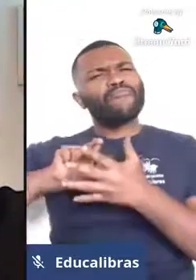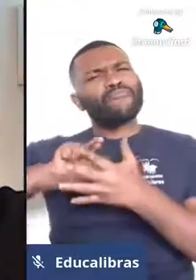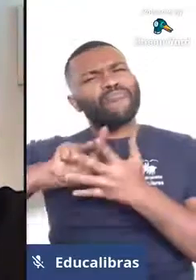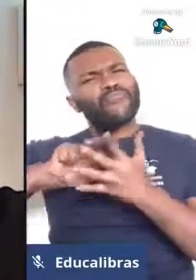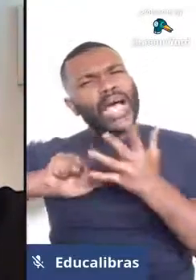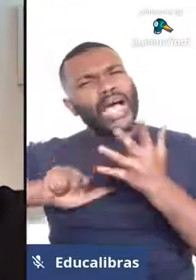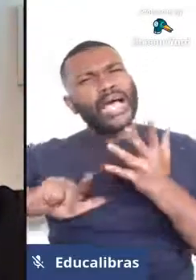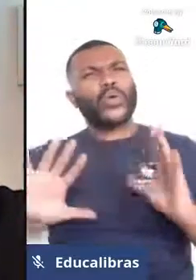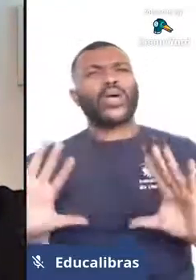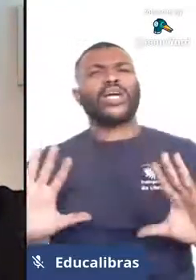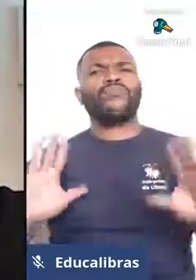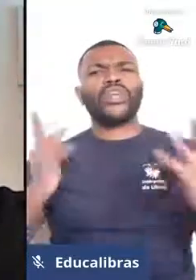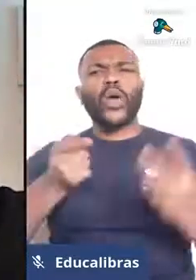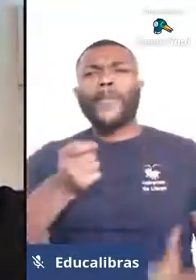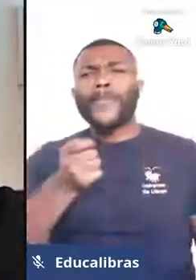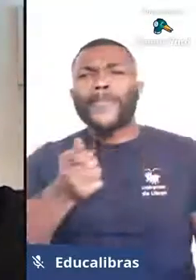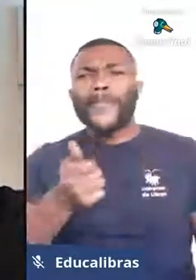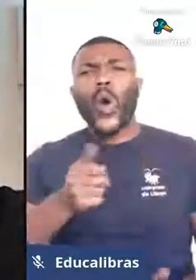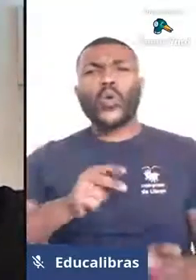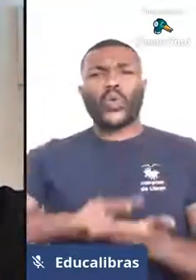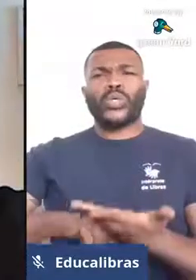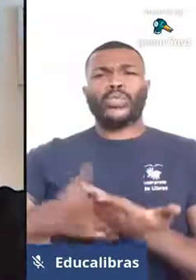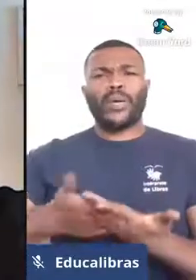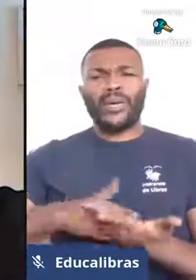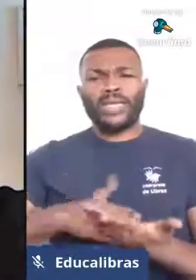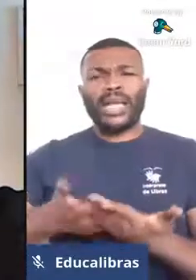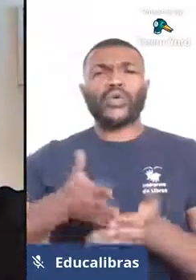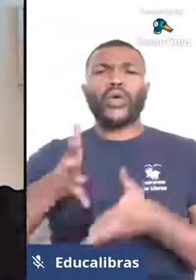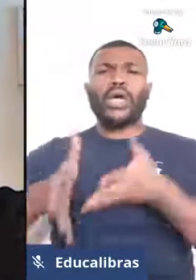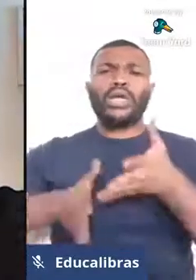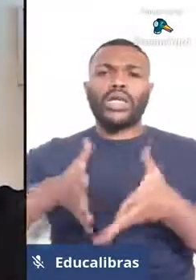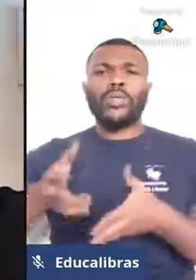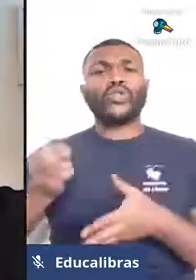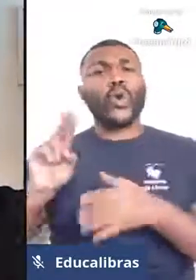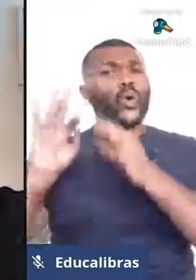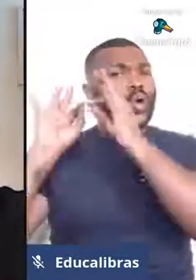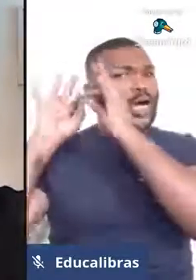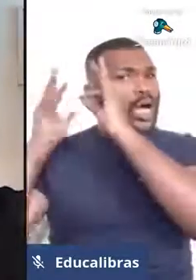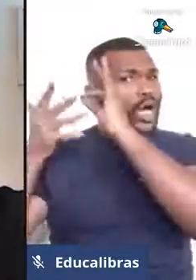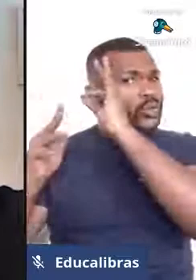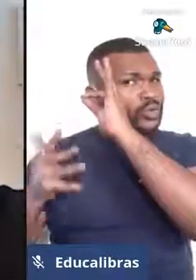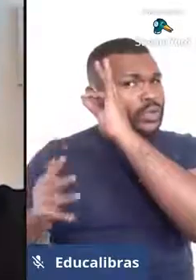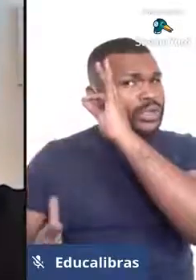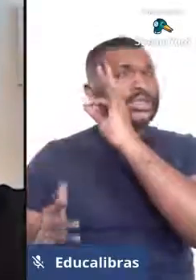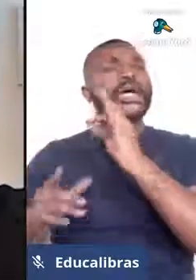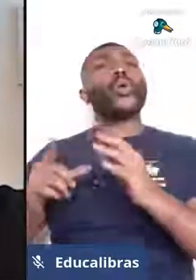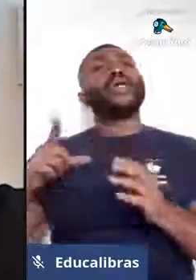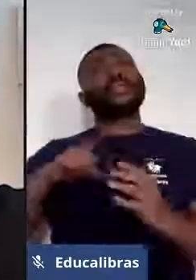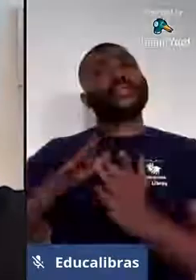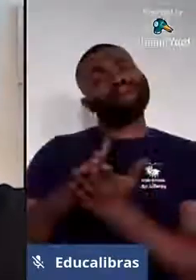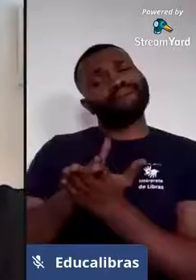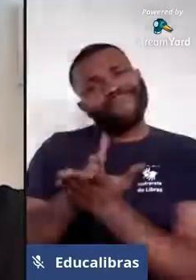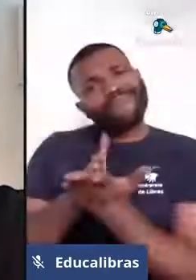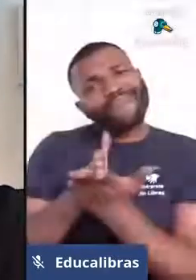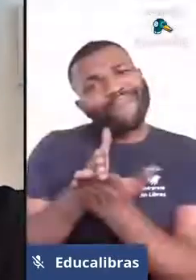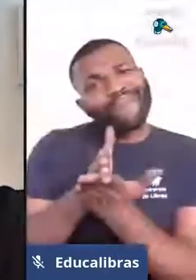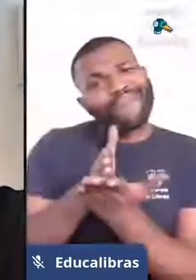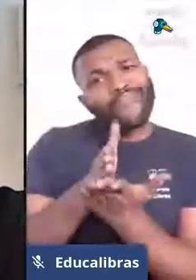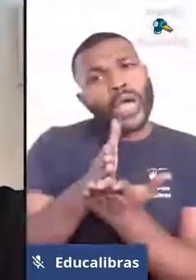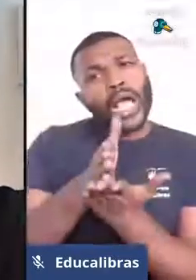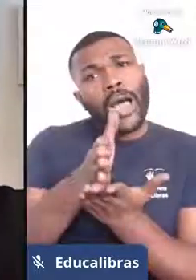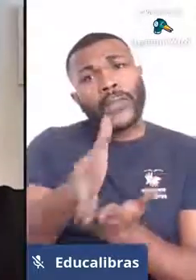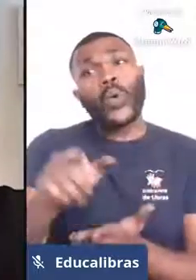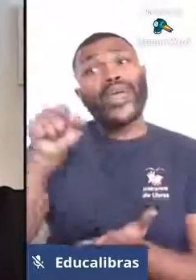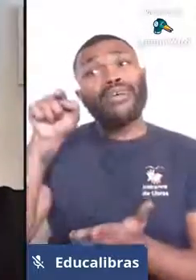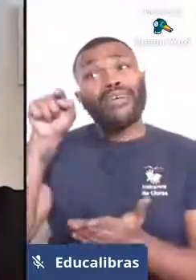são traduzidos com Libras, o áudio descrito, então tem um caminho bastante claro de traduzir e tornar esse